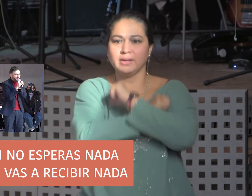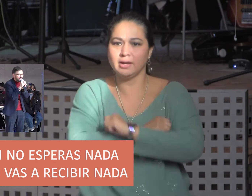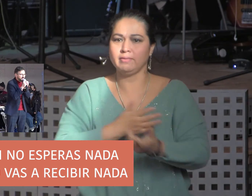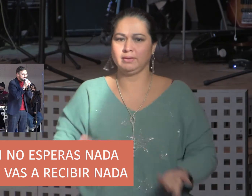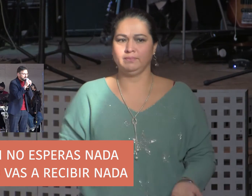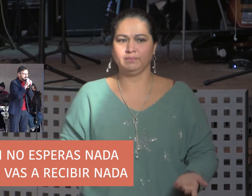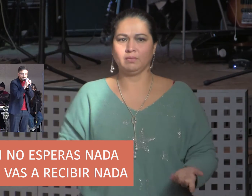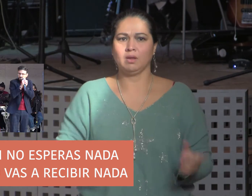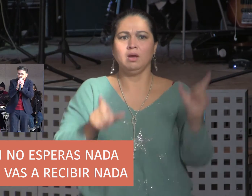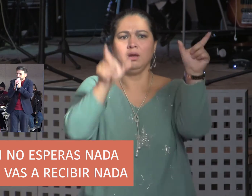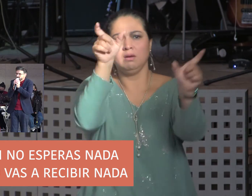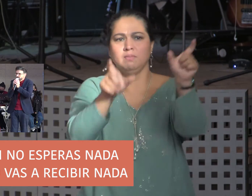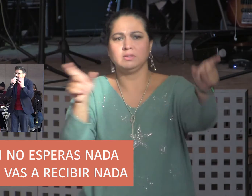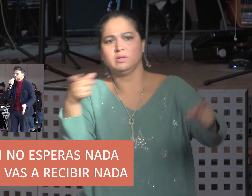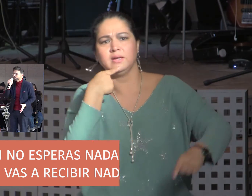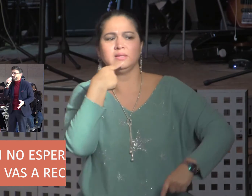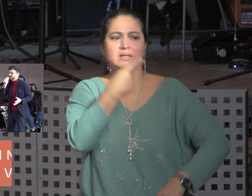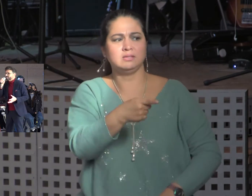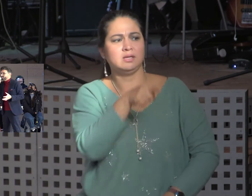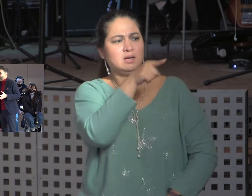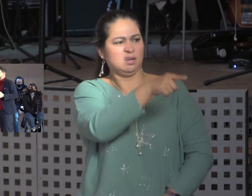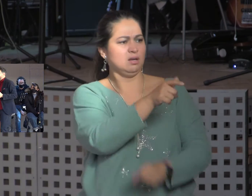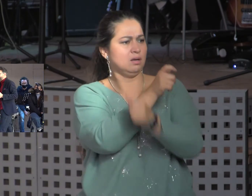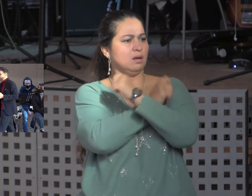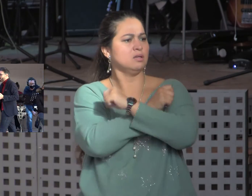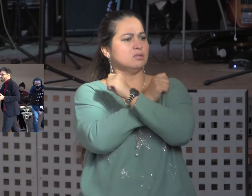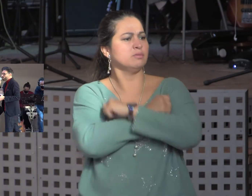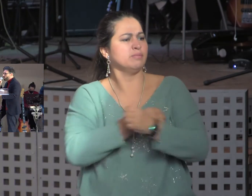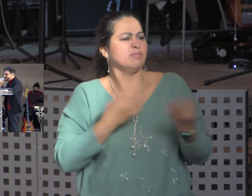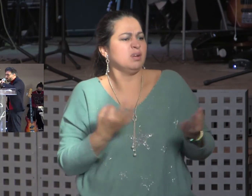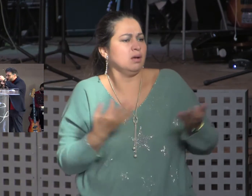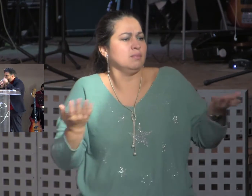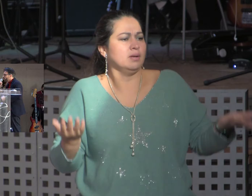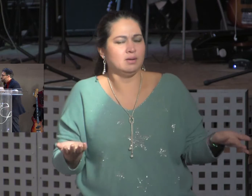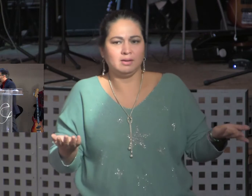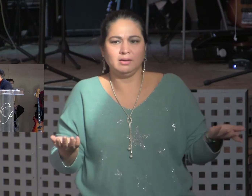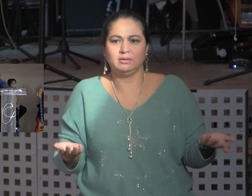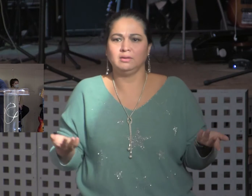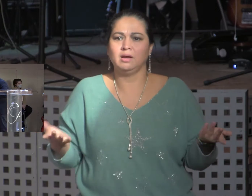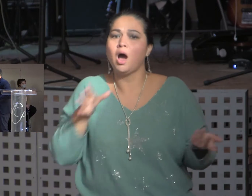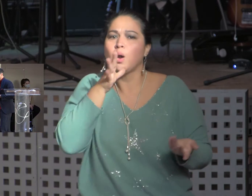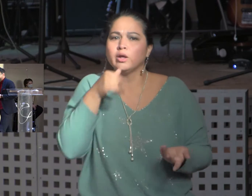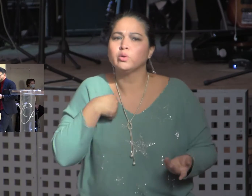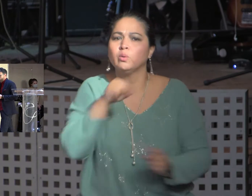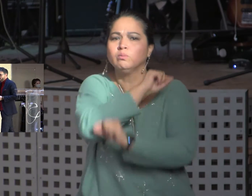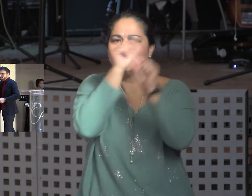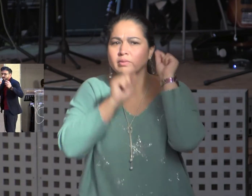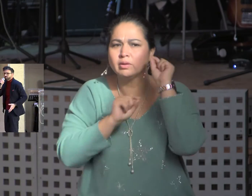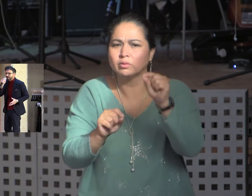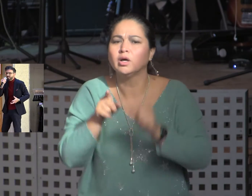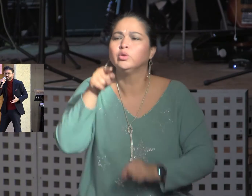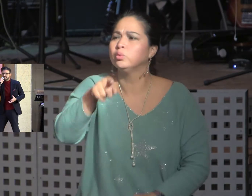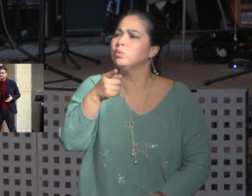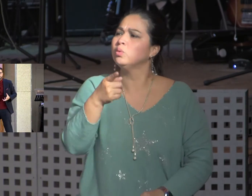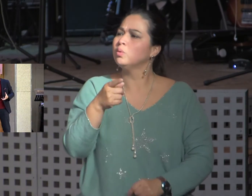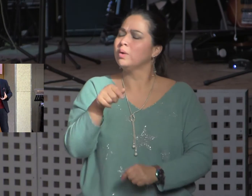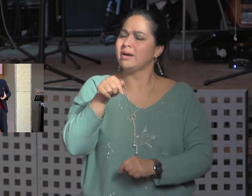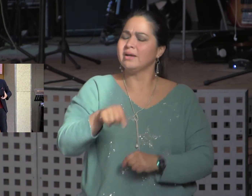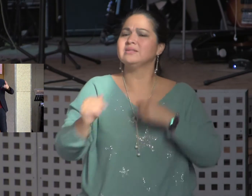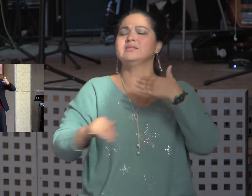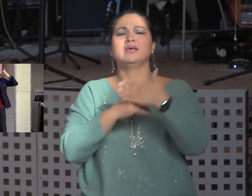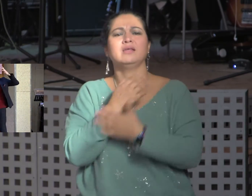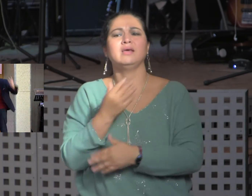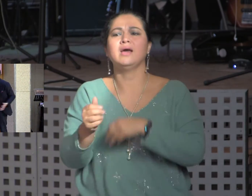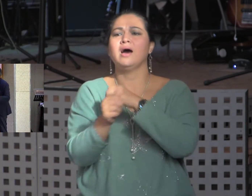recibir nada. ¿Qué esperas en esta mañana sobre lo que Dios te ha dado? ¿Qué esperas en esta